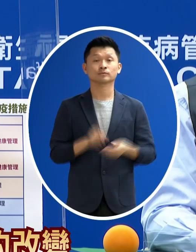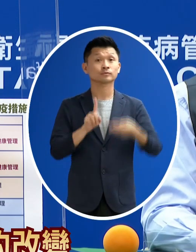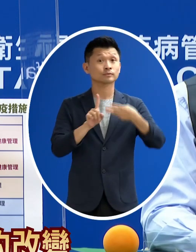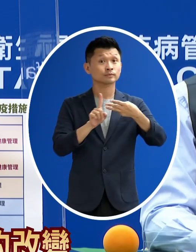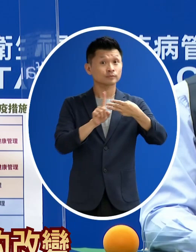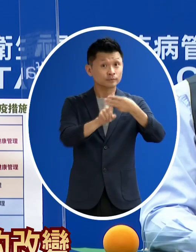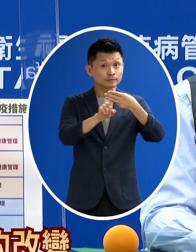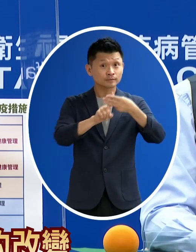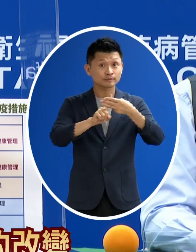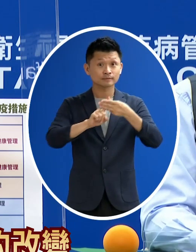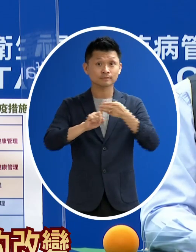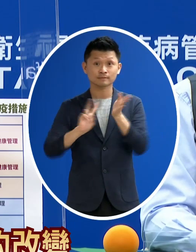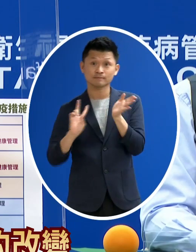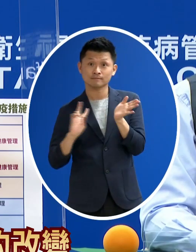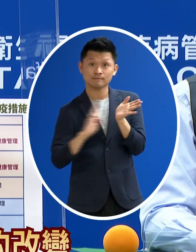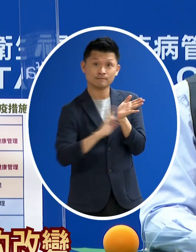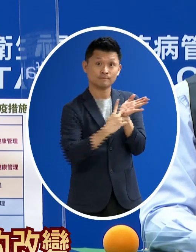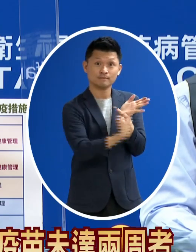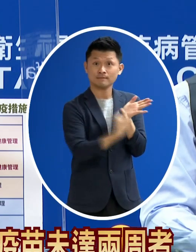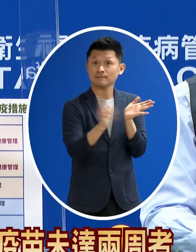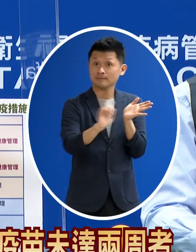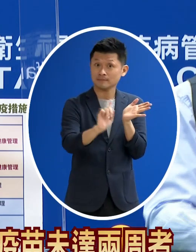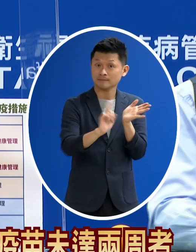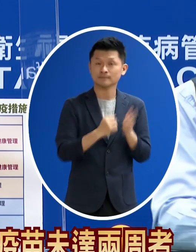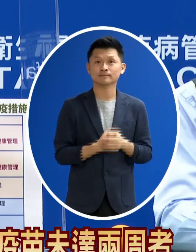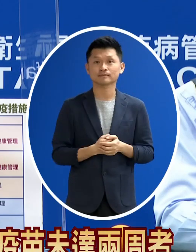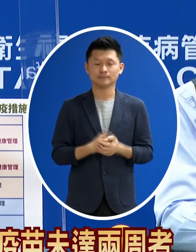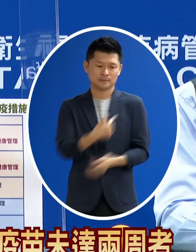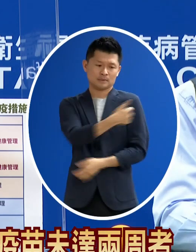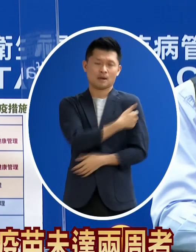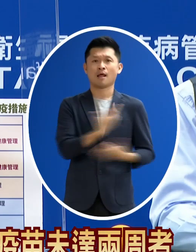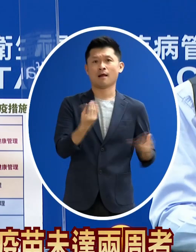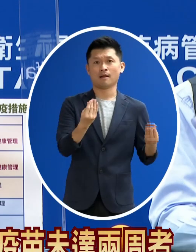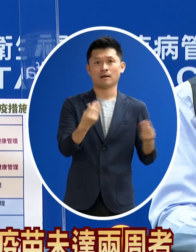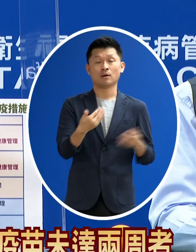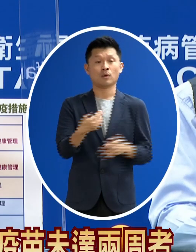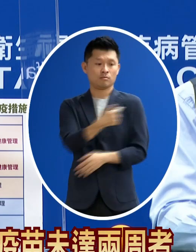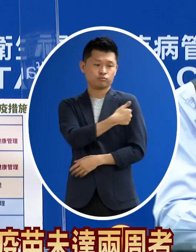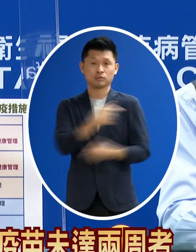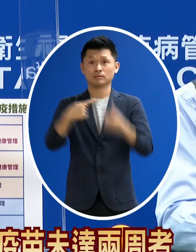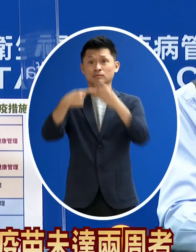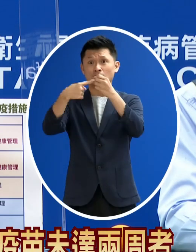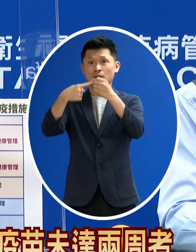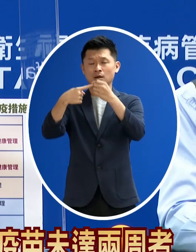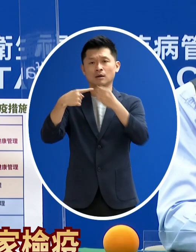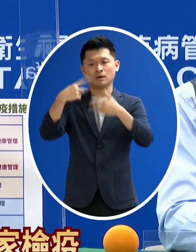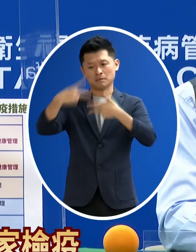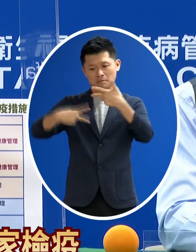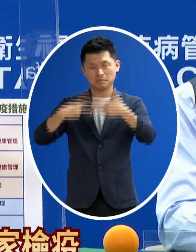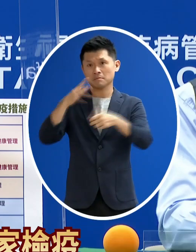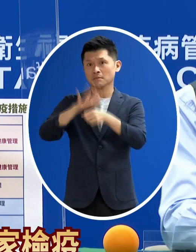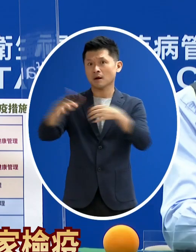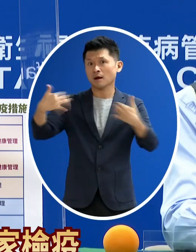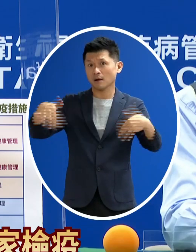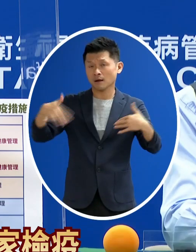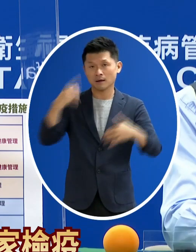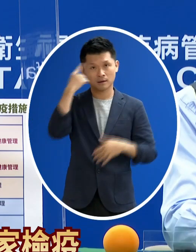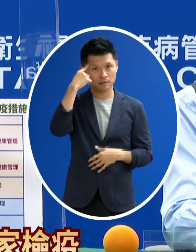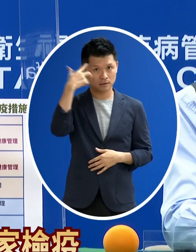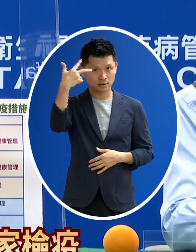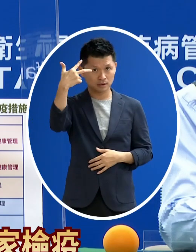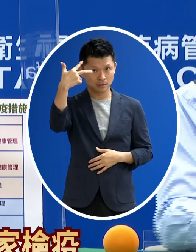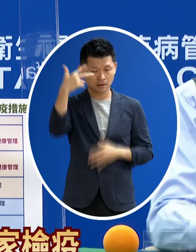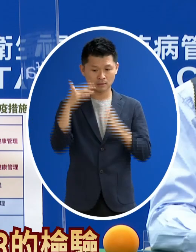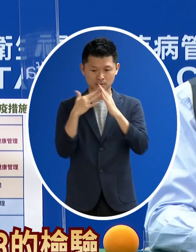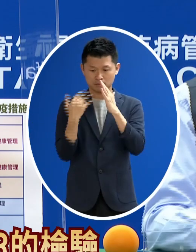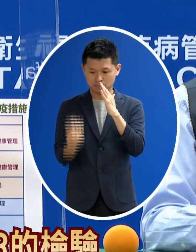最主要的改变是在没有接种疫苗或接种一剂疫苗未达2周者，那就要采7天的居